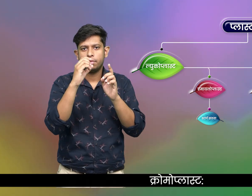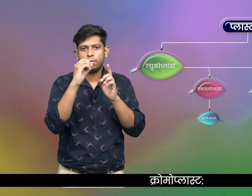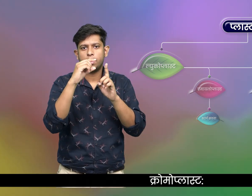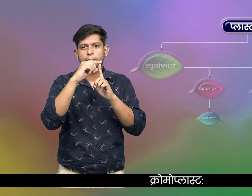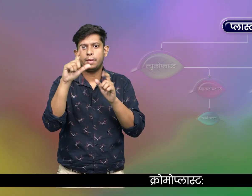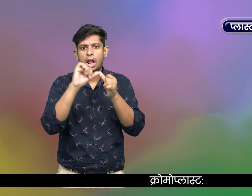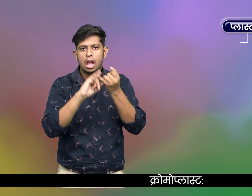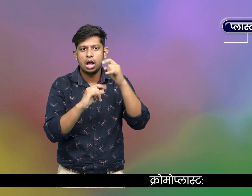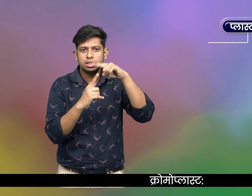क्रोमोप्लास्ट